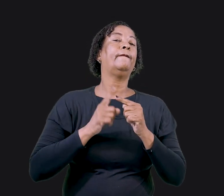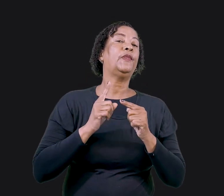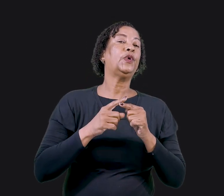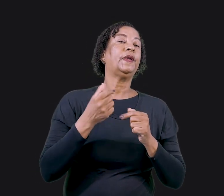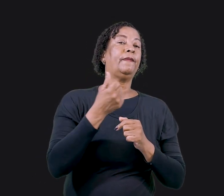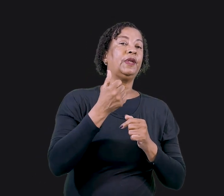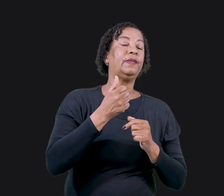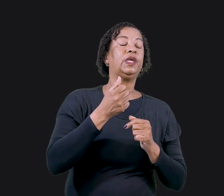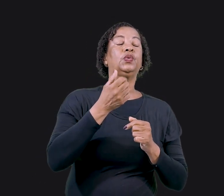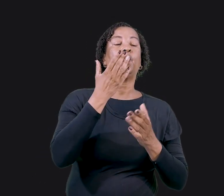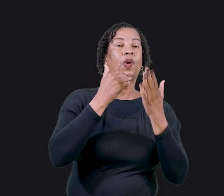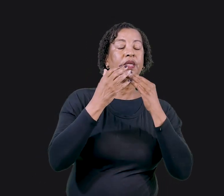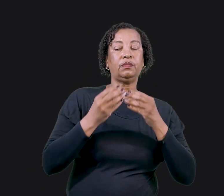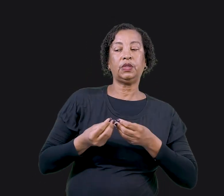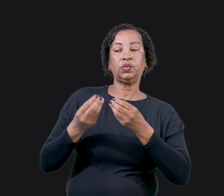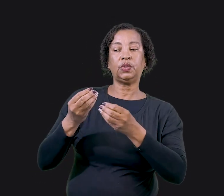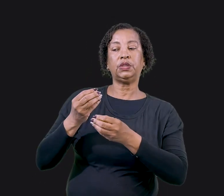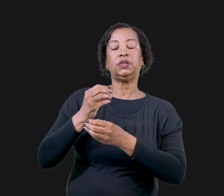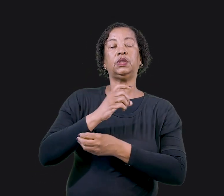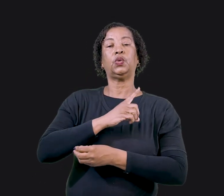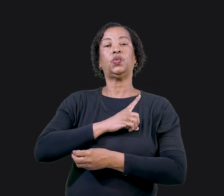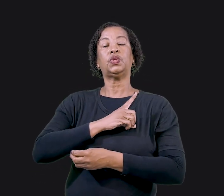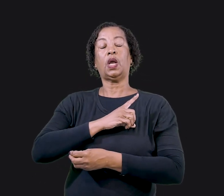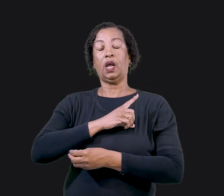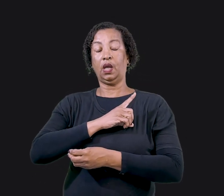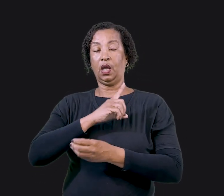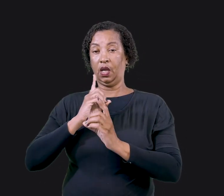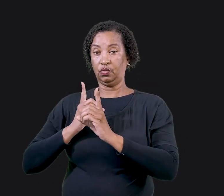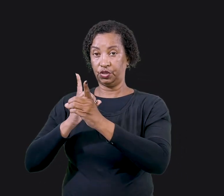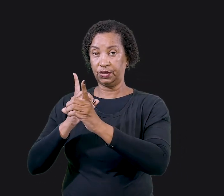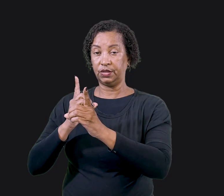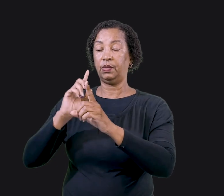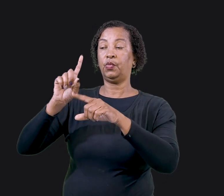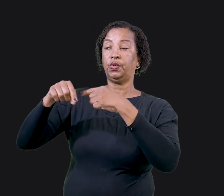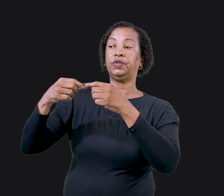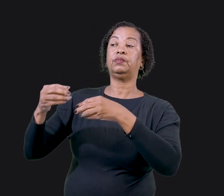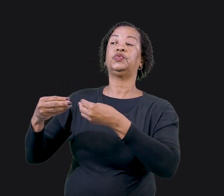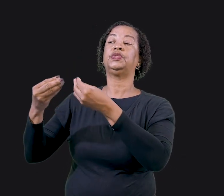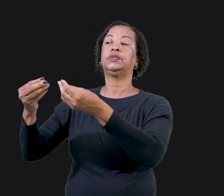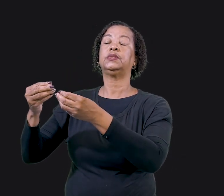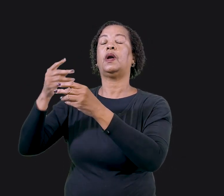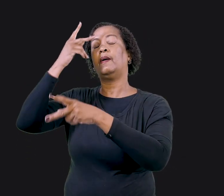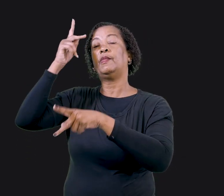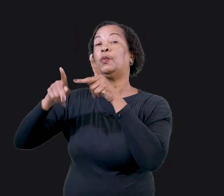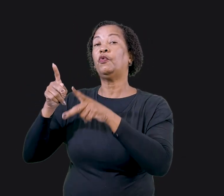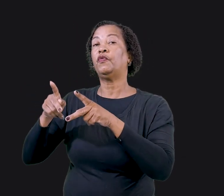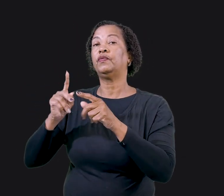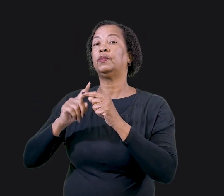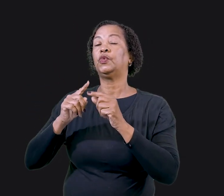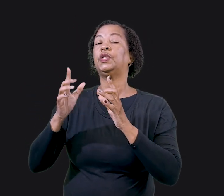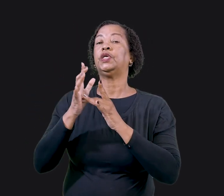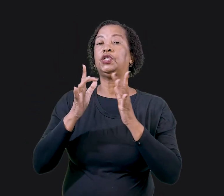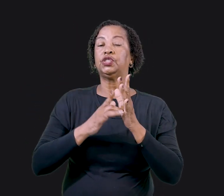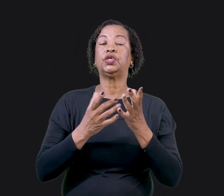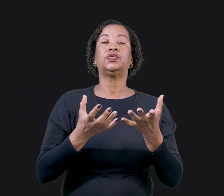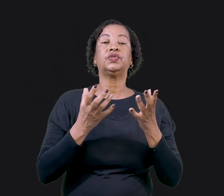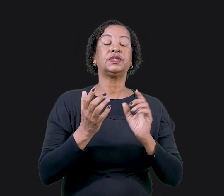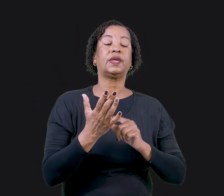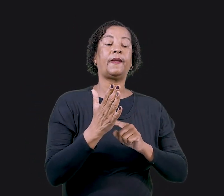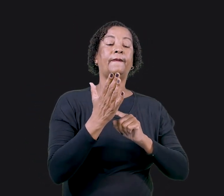que ele passou o alimento para os discípulos para que eles passassem para a multidão? Porque Jesus queria nos mostrar o que significa satisfazer